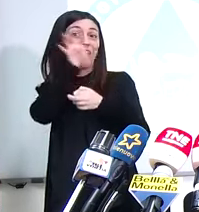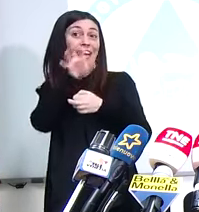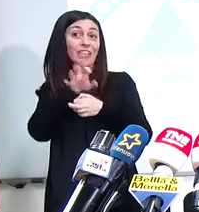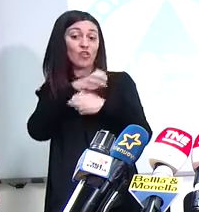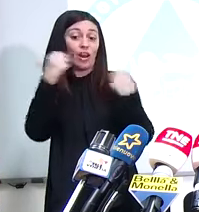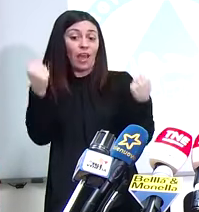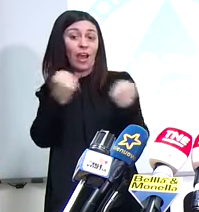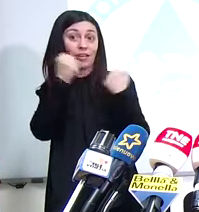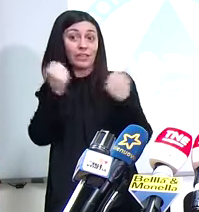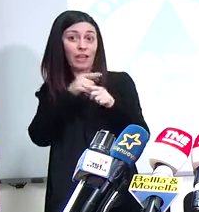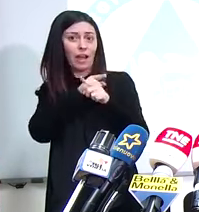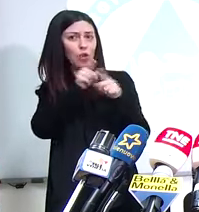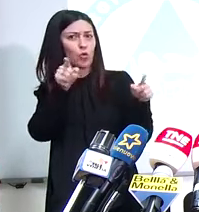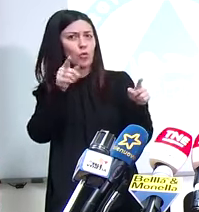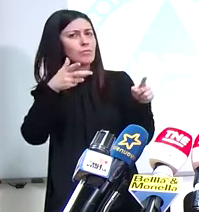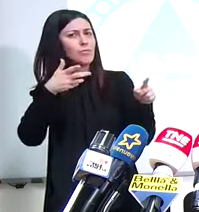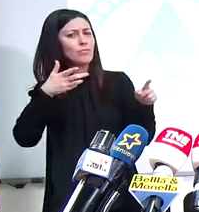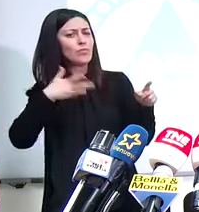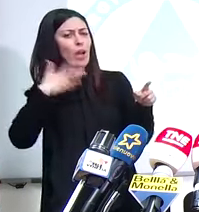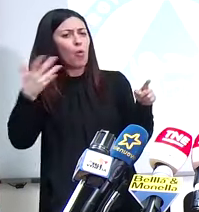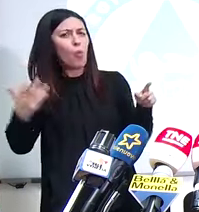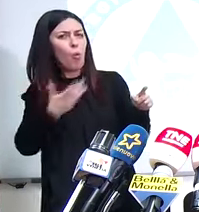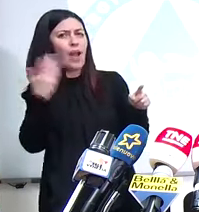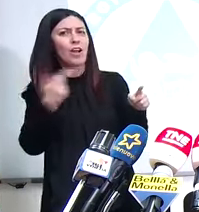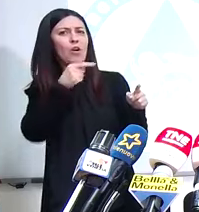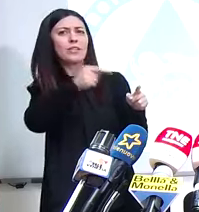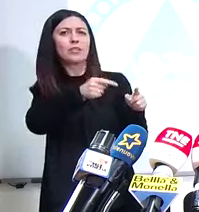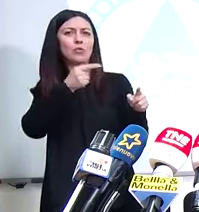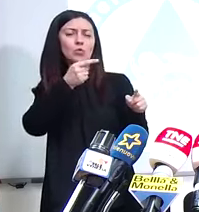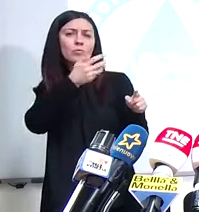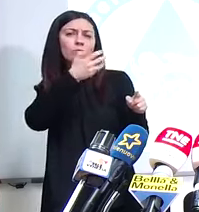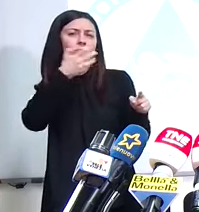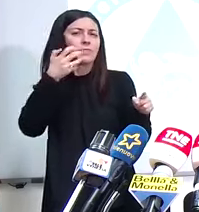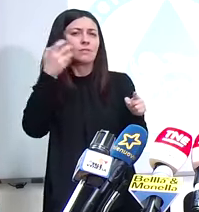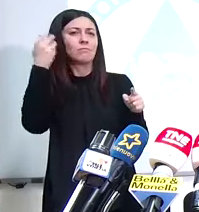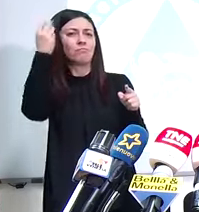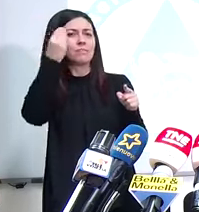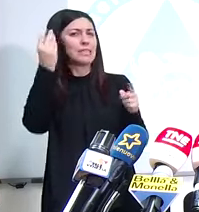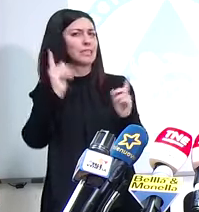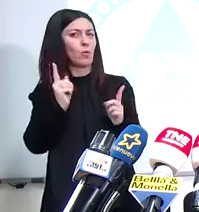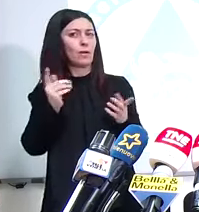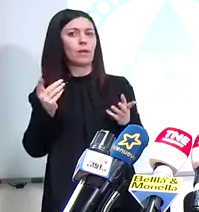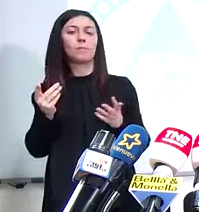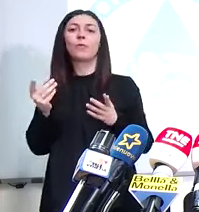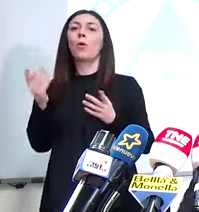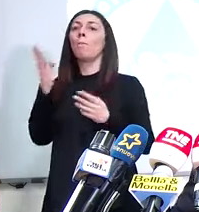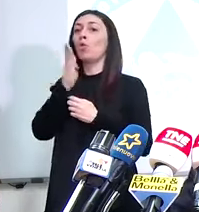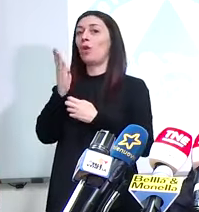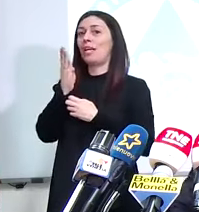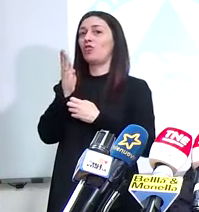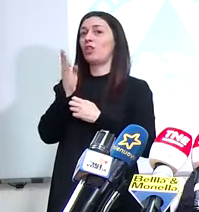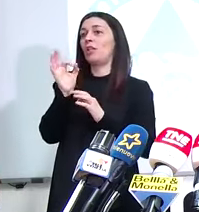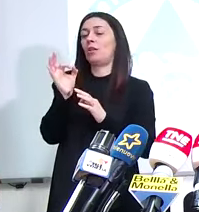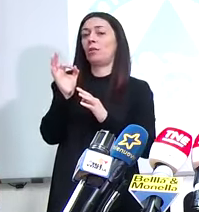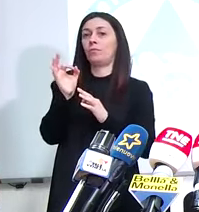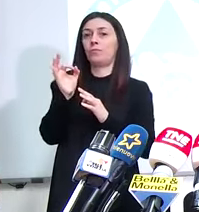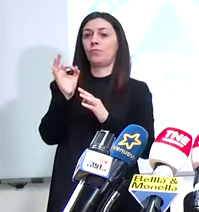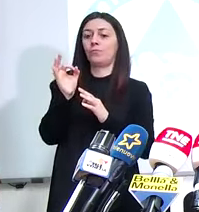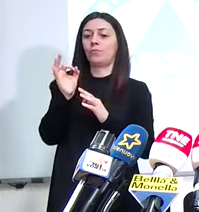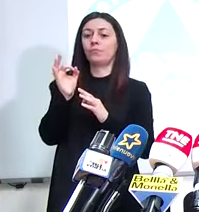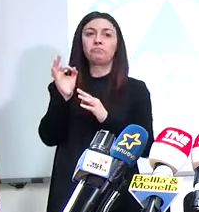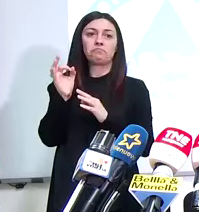ne sta a cuore nove auto renault persente bonaccini non l'ho ancora sentito se non in videoconferenza e oggi anticipato di questo incontro